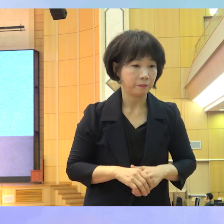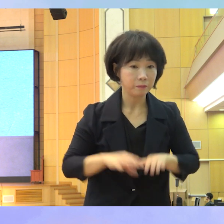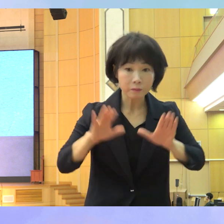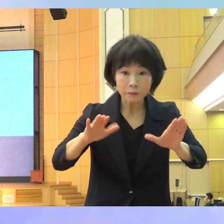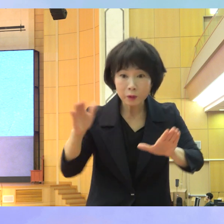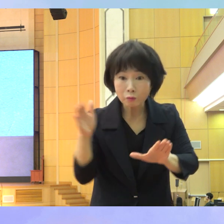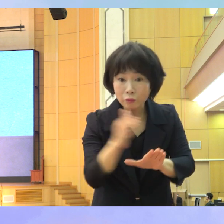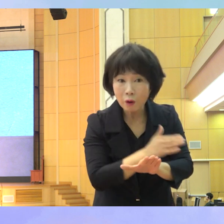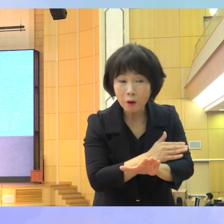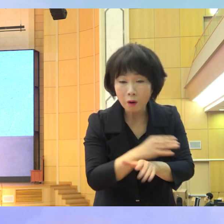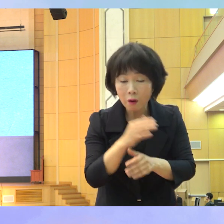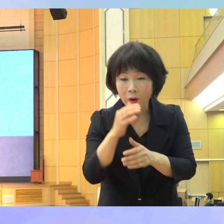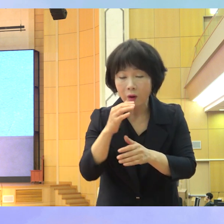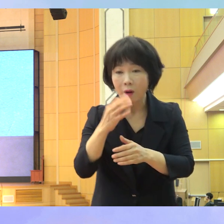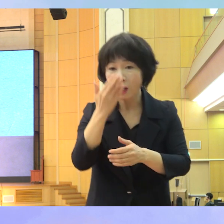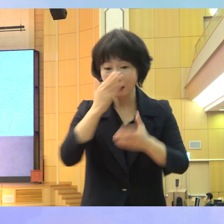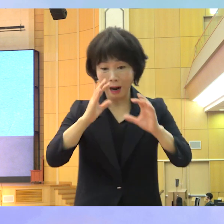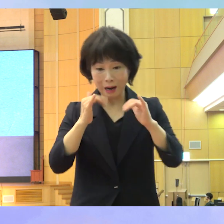아니에요.